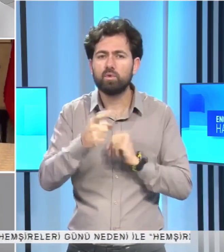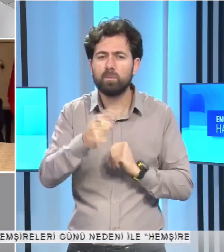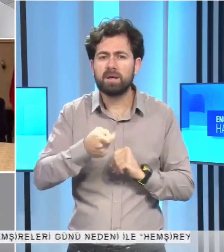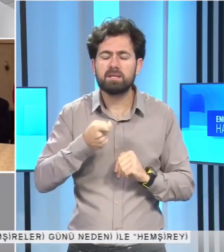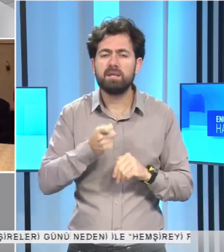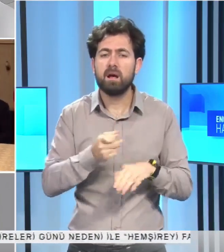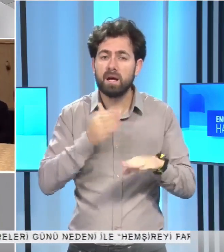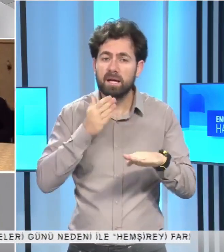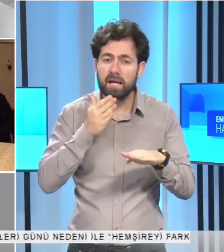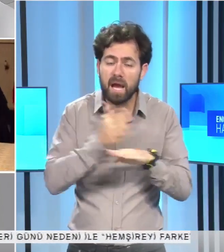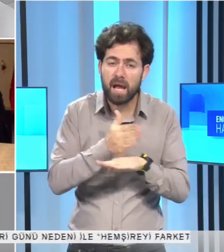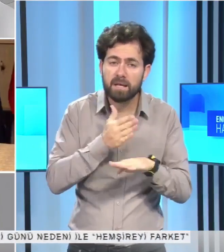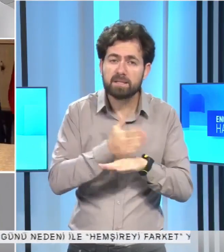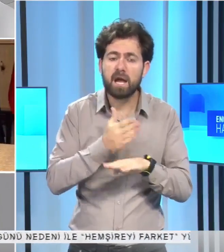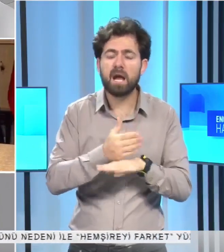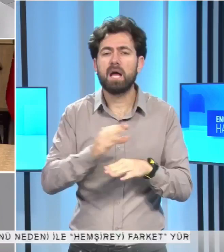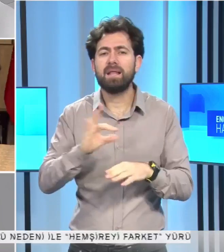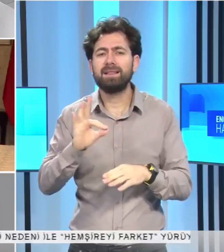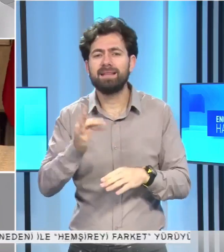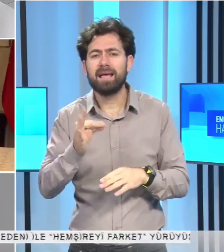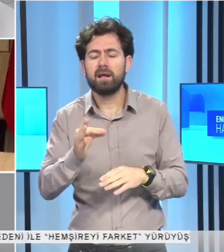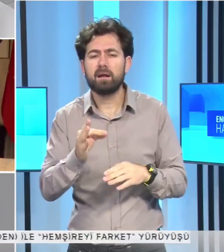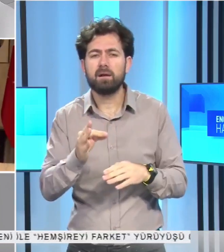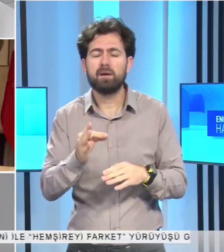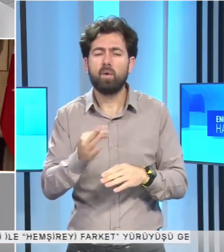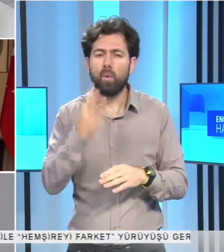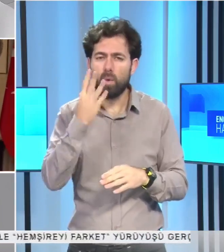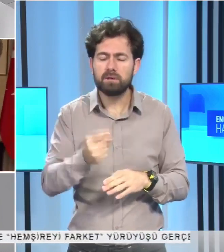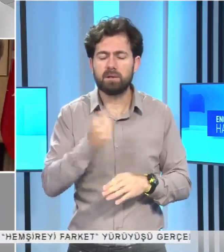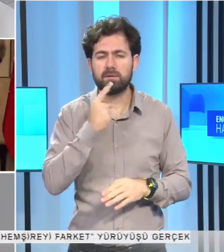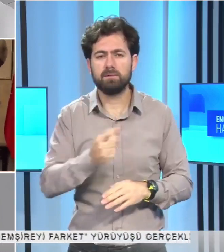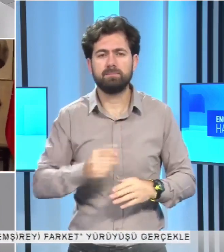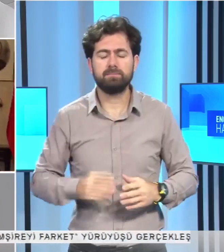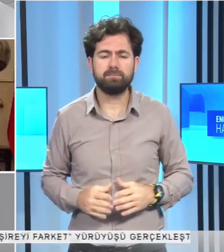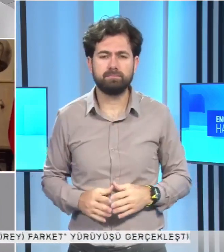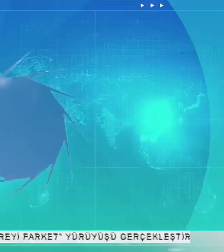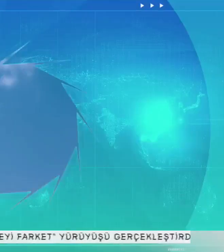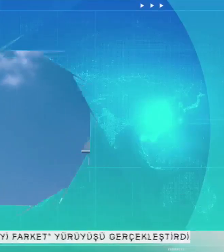bulmasıyla gerçek altın değerine yeniden kavuşacak, dedi.